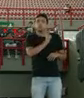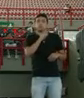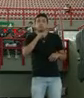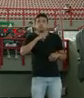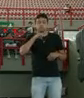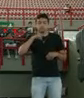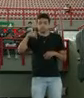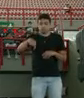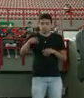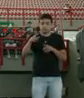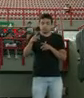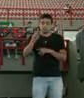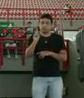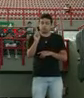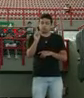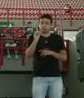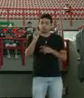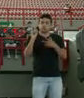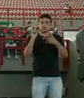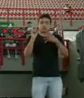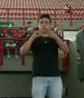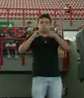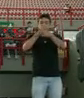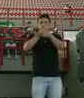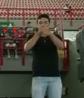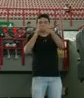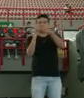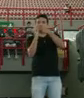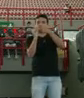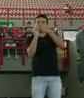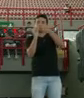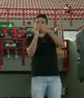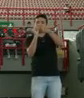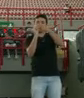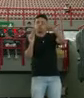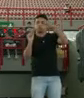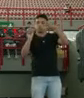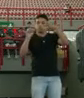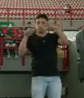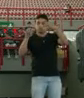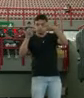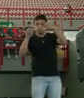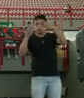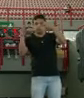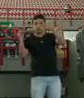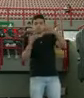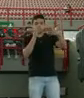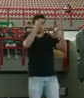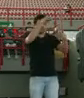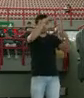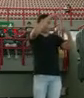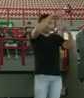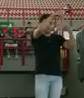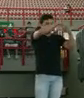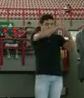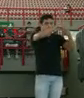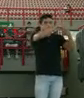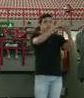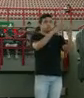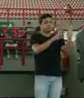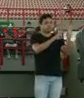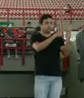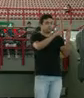gene que nos dá a capacidade de produzir esse hormônio, e introduziu esse gene